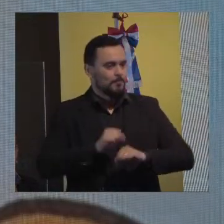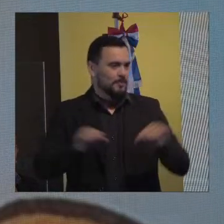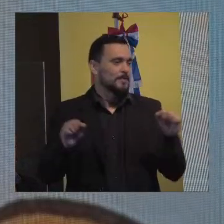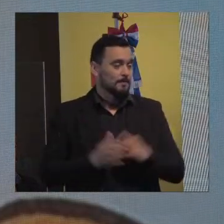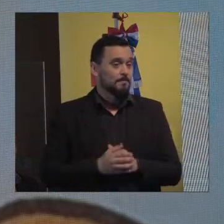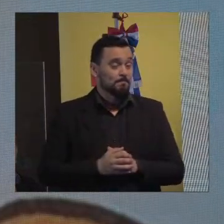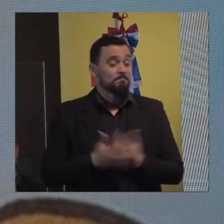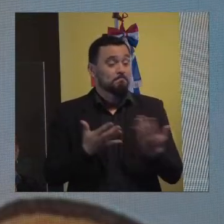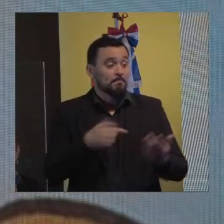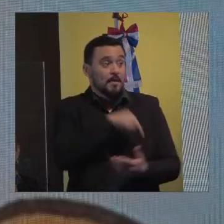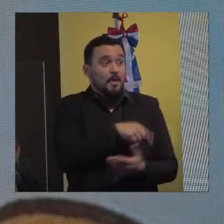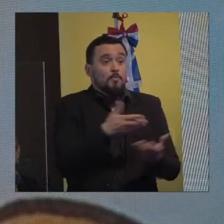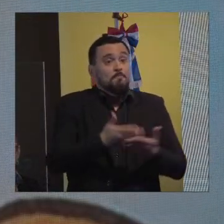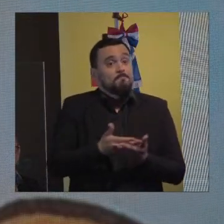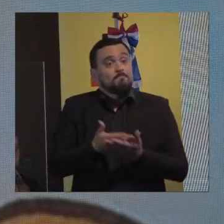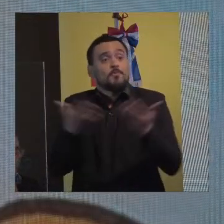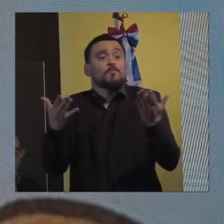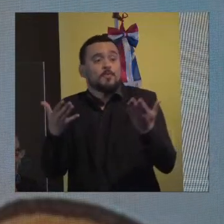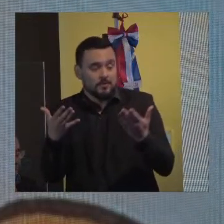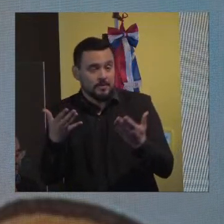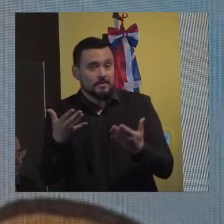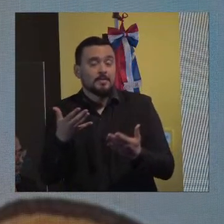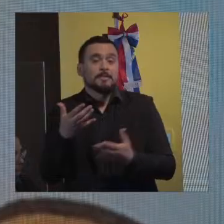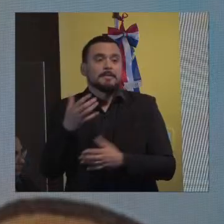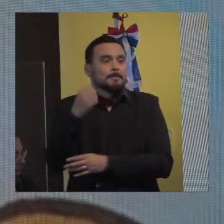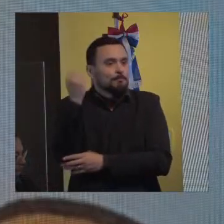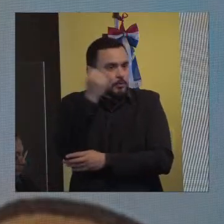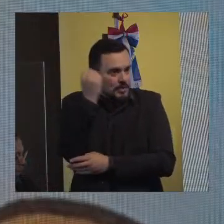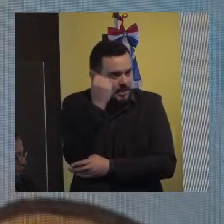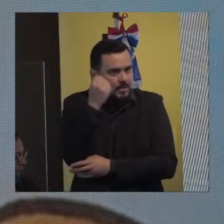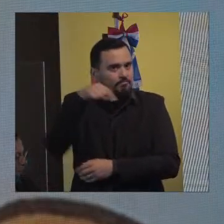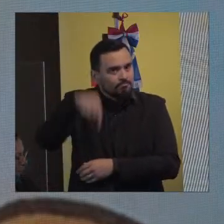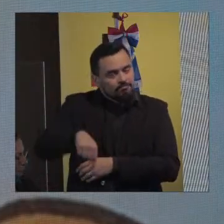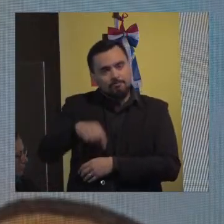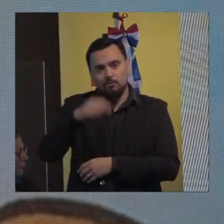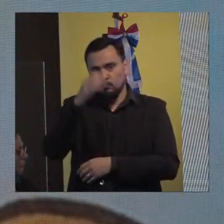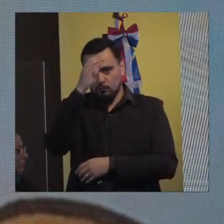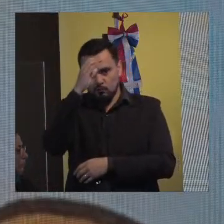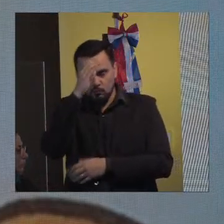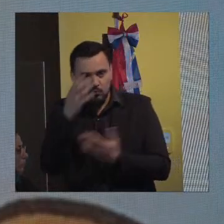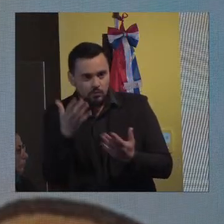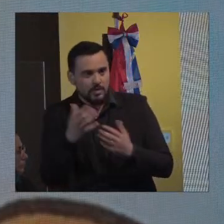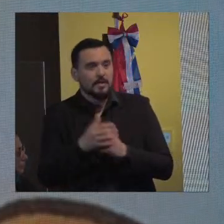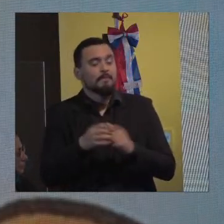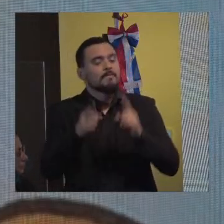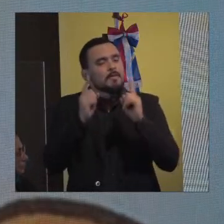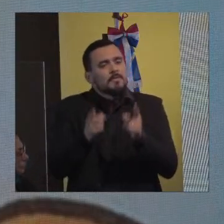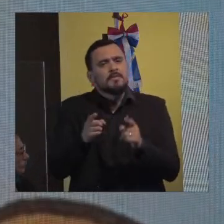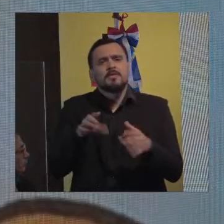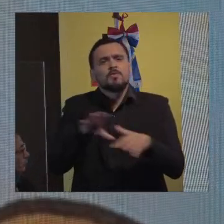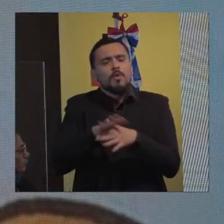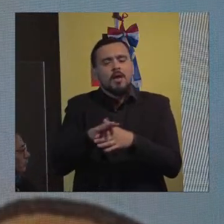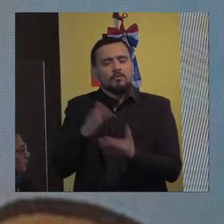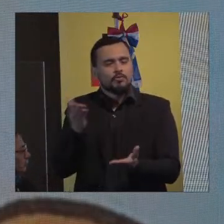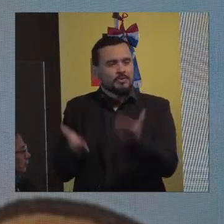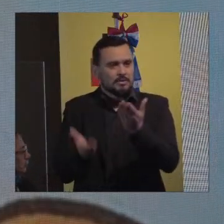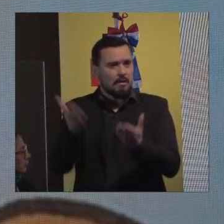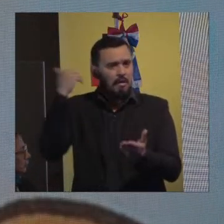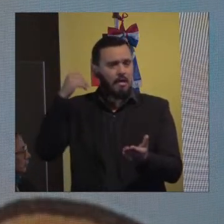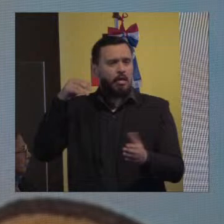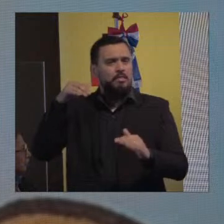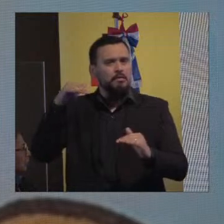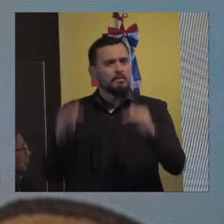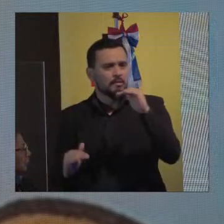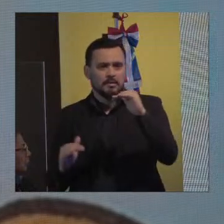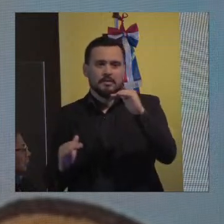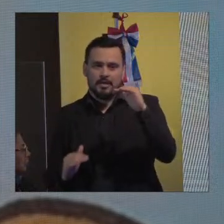este videolibro es un hecho de gran trascendencia cultural y es a su vez un acto de justicia lingüística y de